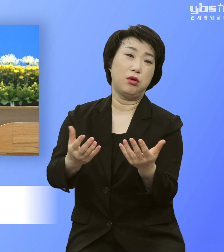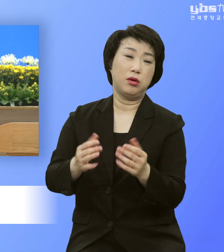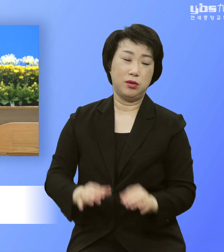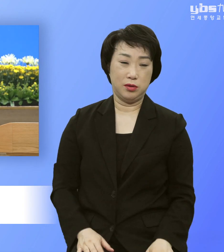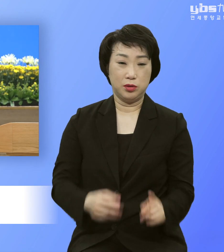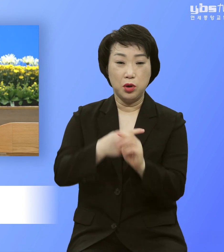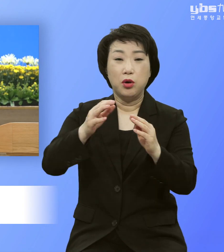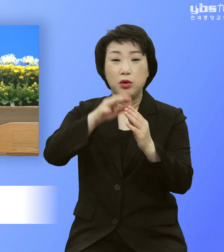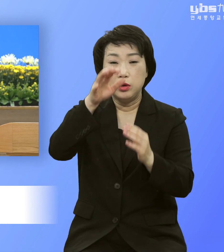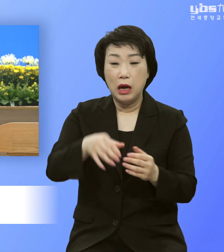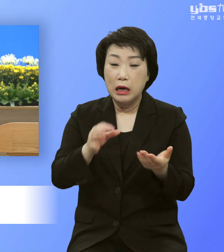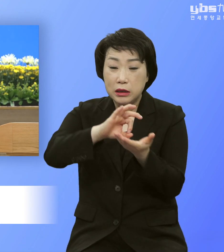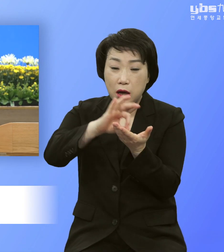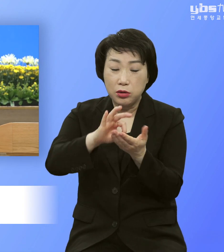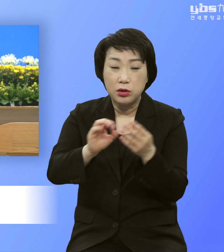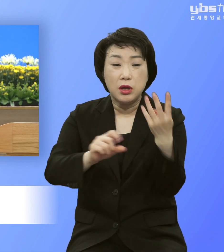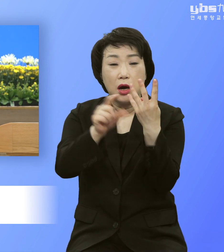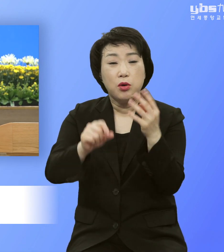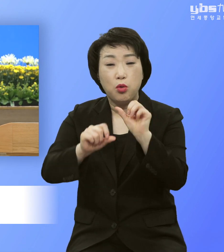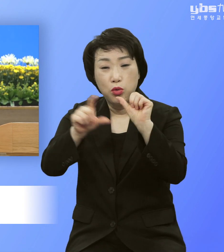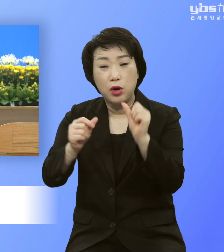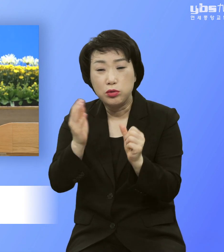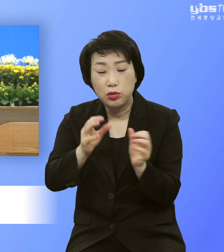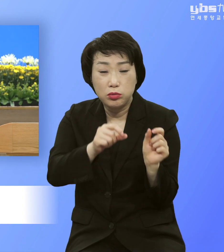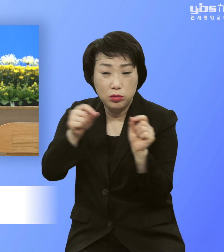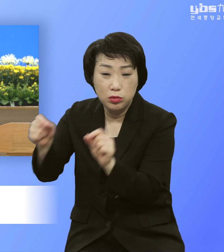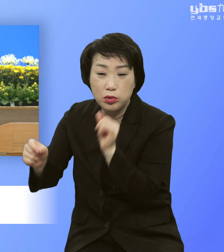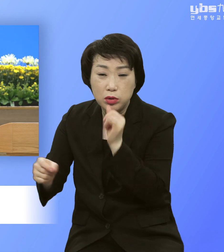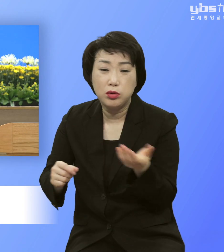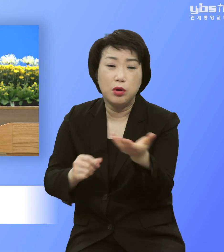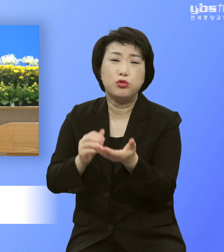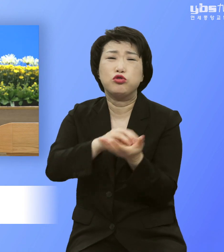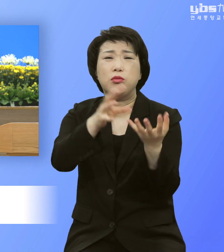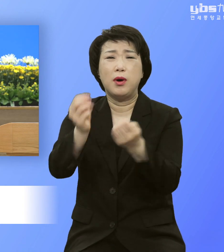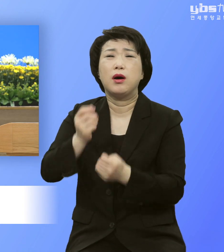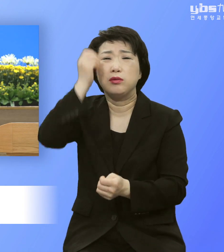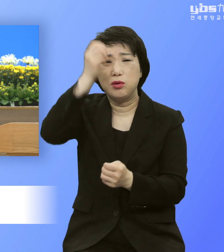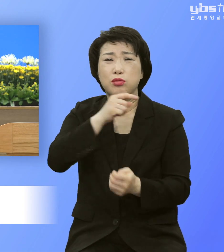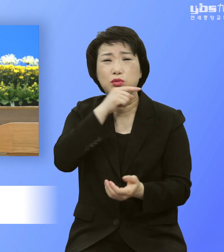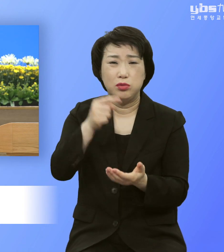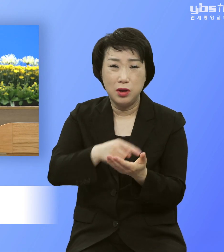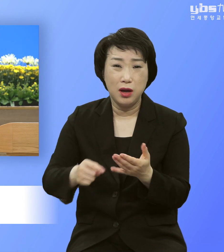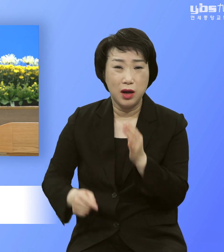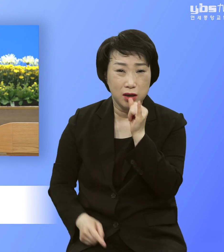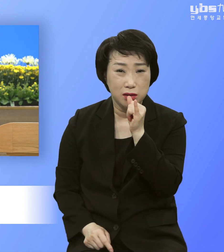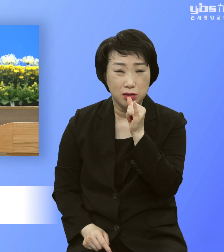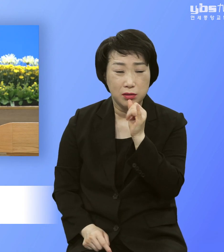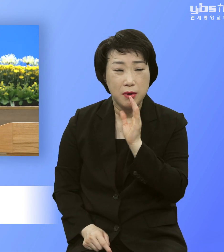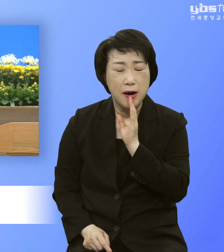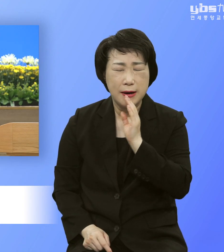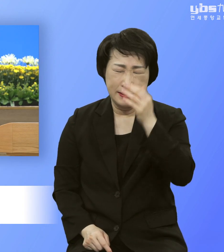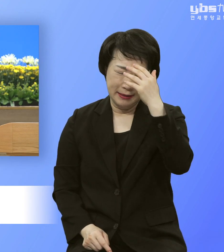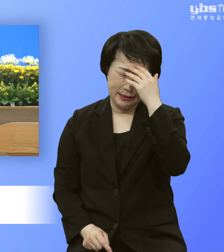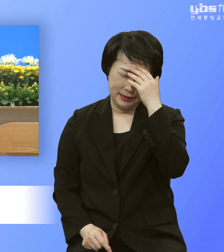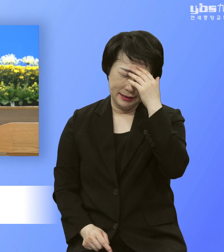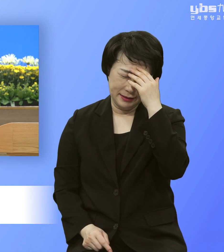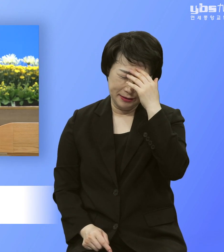교회 사용이 4, 5개월 늦어질 때 얼마나 많은 영혼이 손실이 오느냐 이 말이야. 그래서